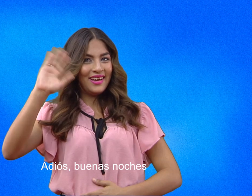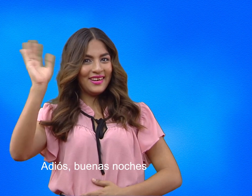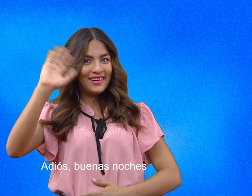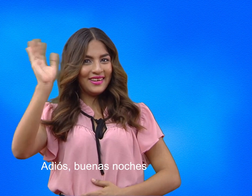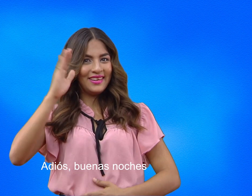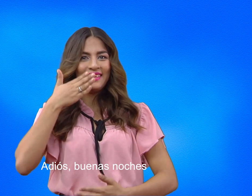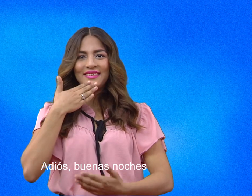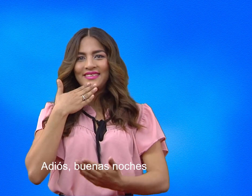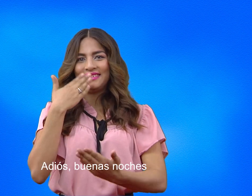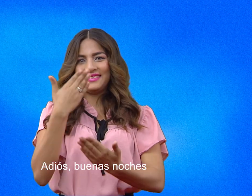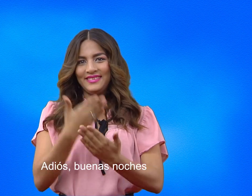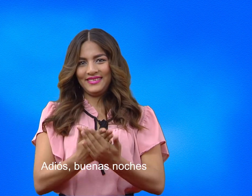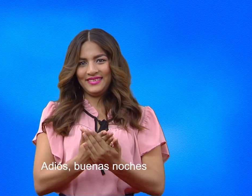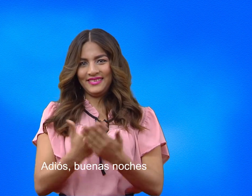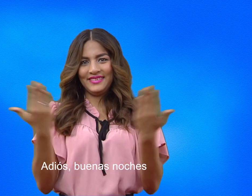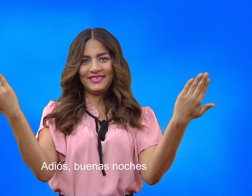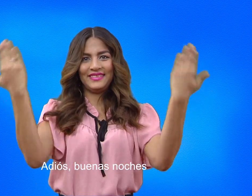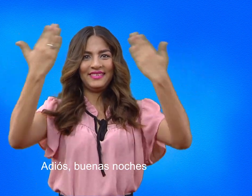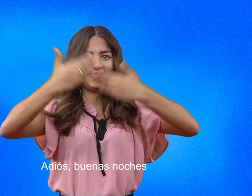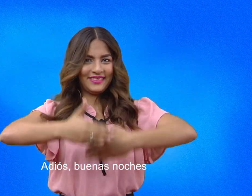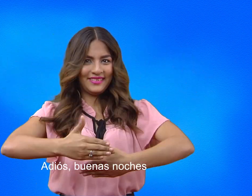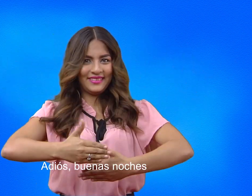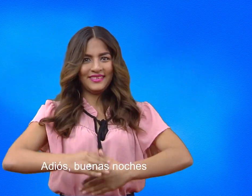Adiós. Buenas noches.